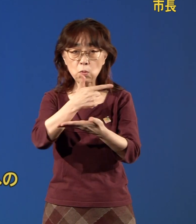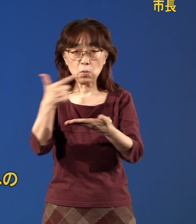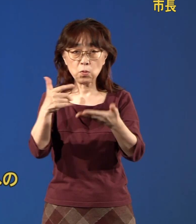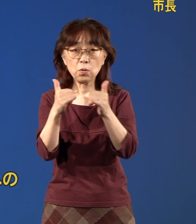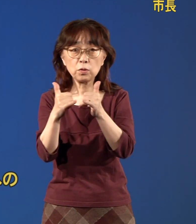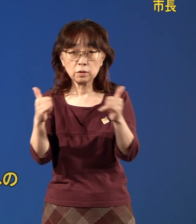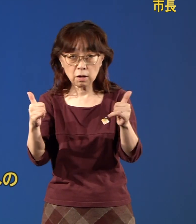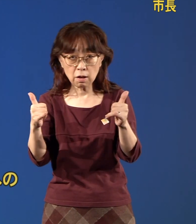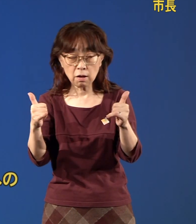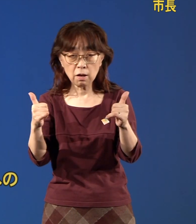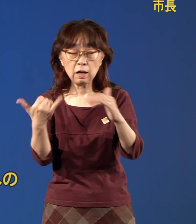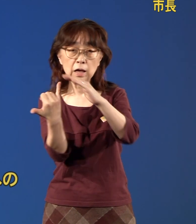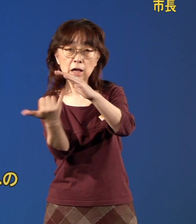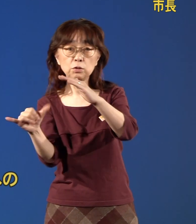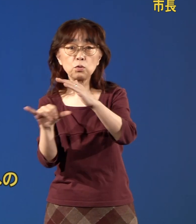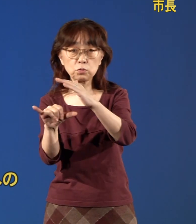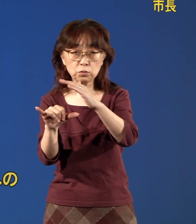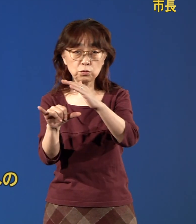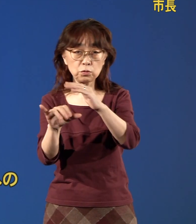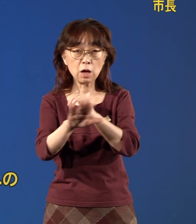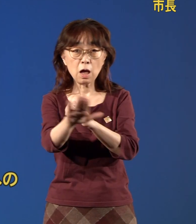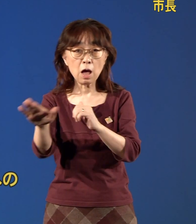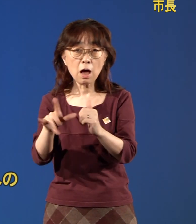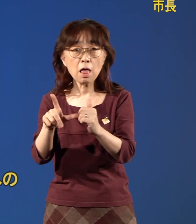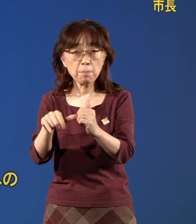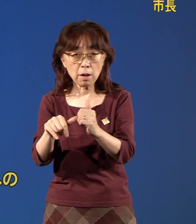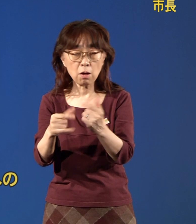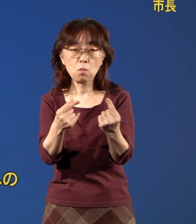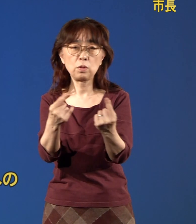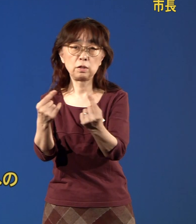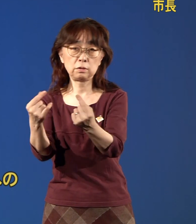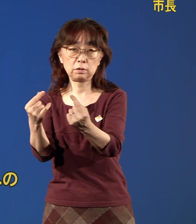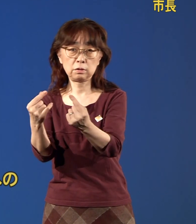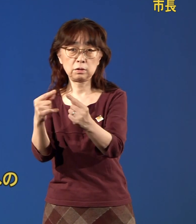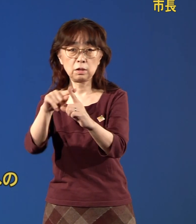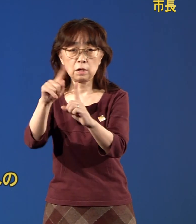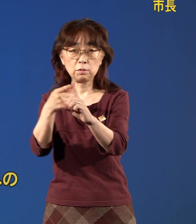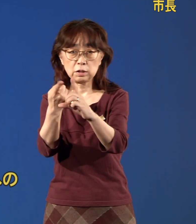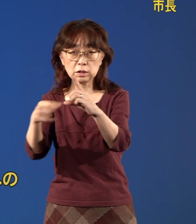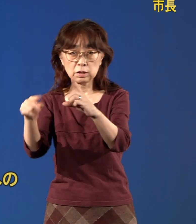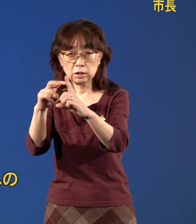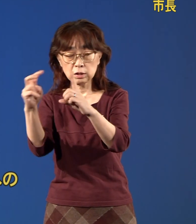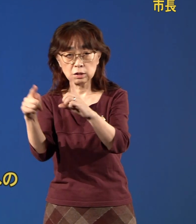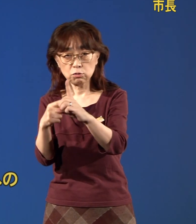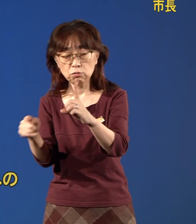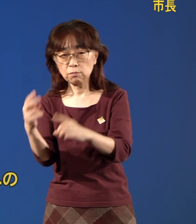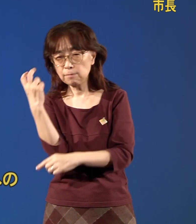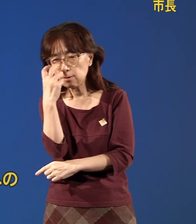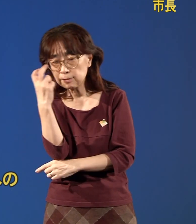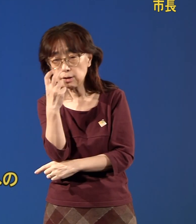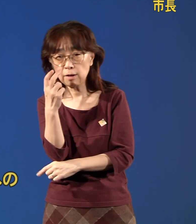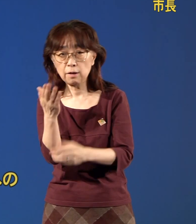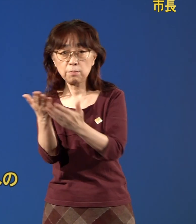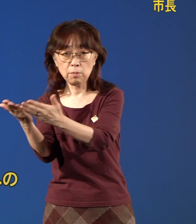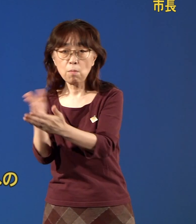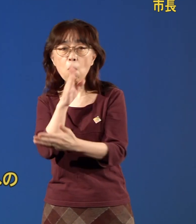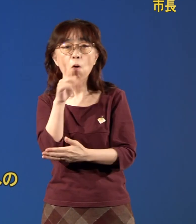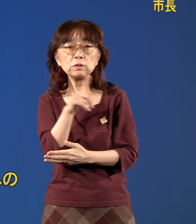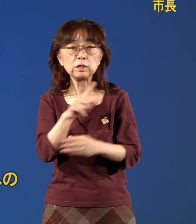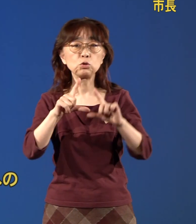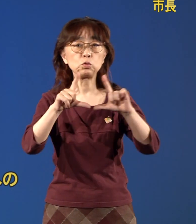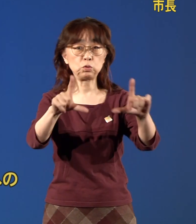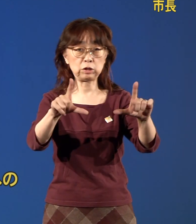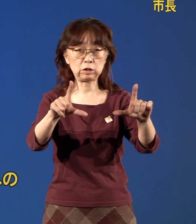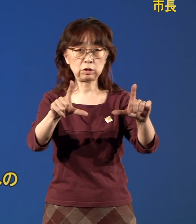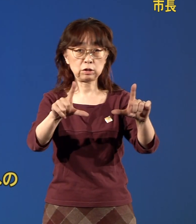か、ご家族でいらっしゃればそういった方々にも検査をしていただくだとか、まず本人の通知、それと入院